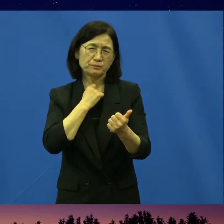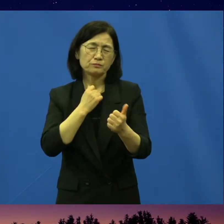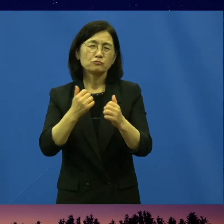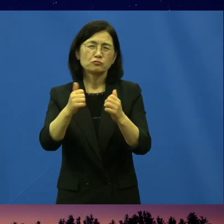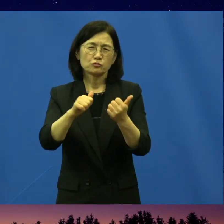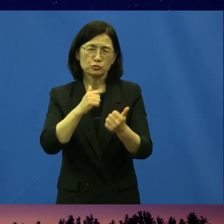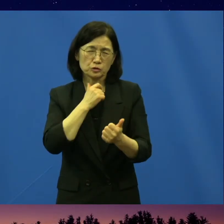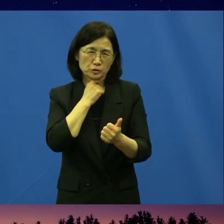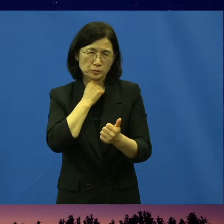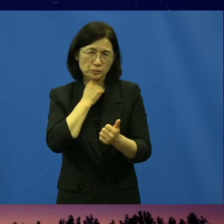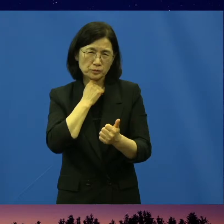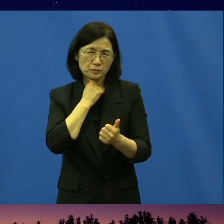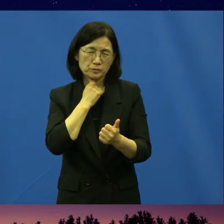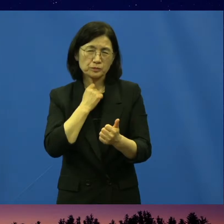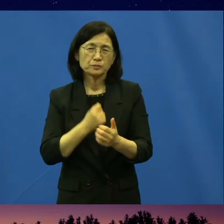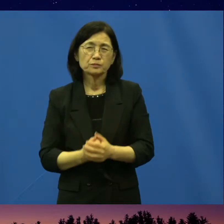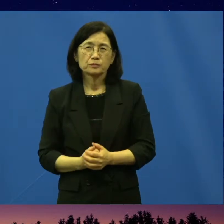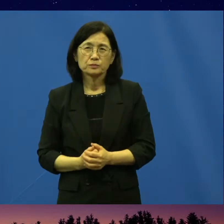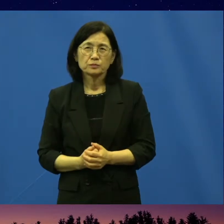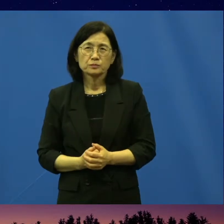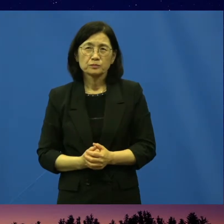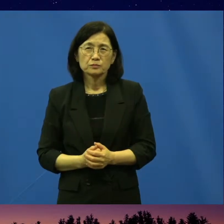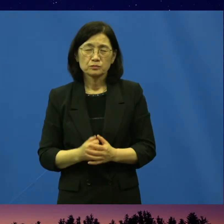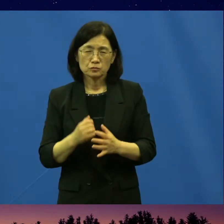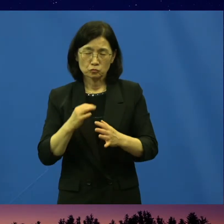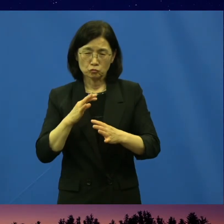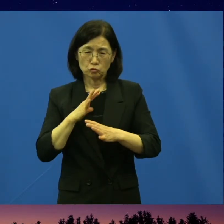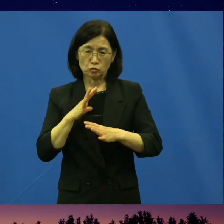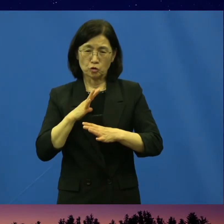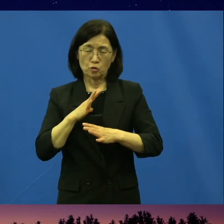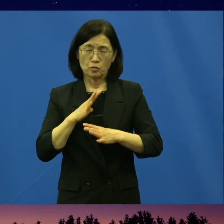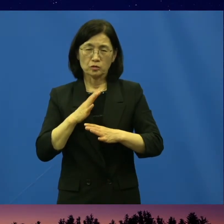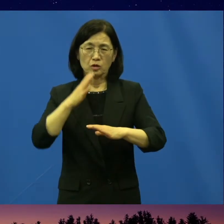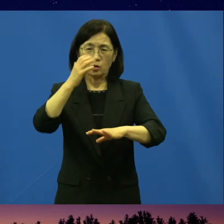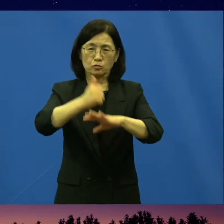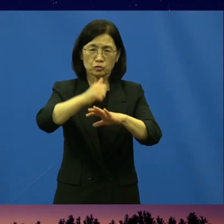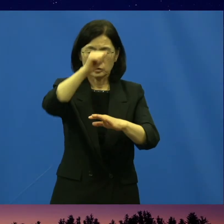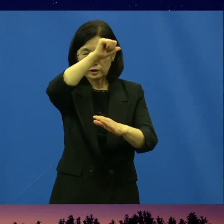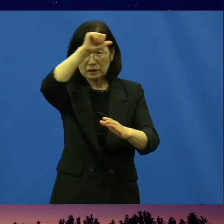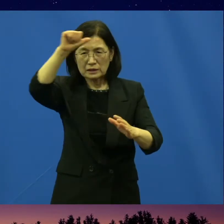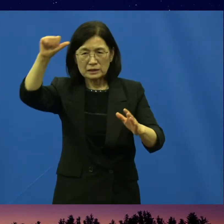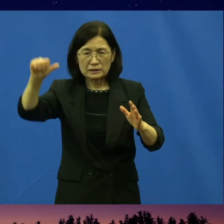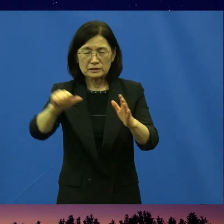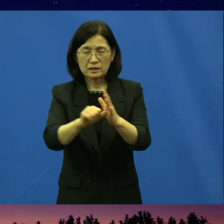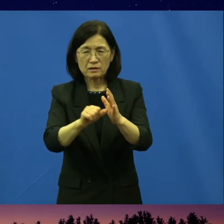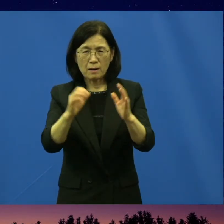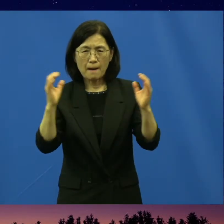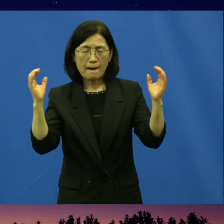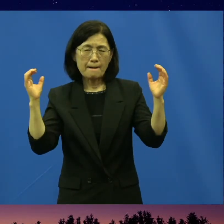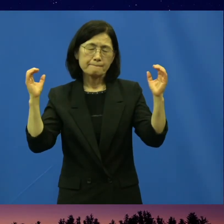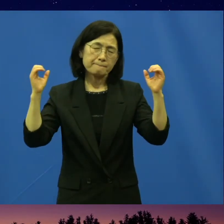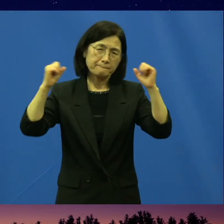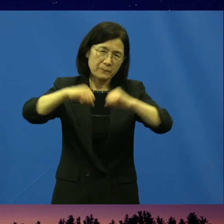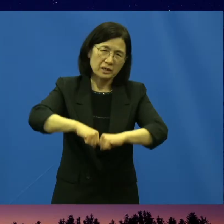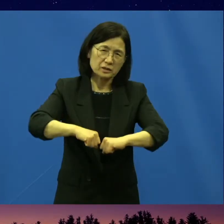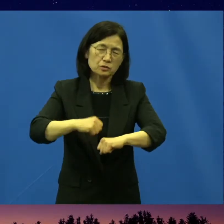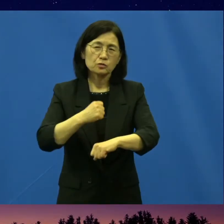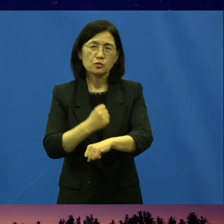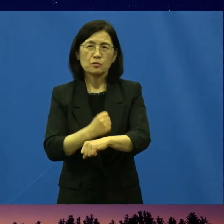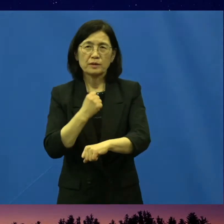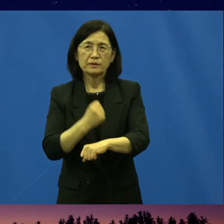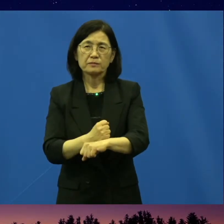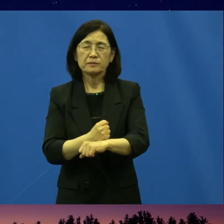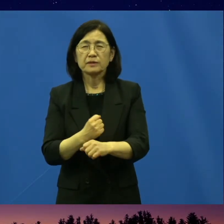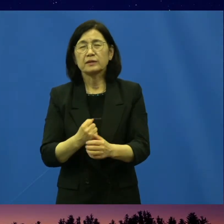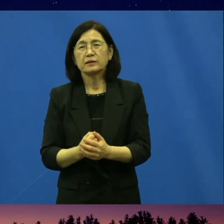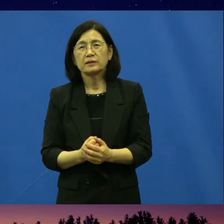두려움은 굉장히 우리의 삶을 파괴적으로 몰고 가는 것입니다. 그리고 우리가 일평생 살아가면서 이 두려움으로부터